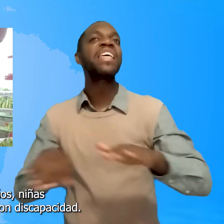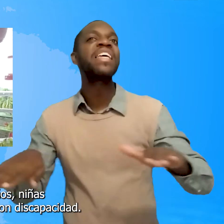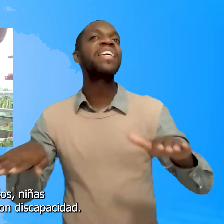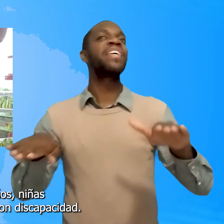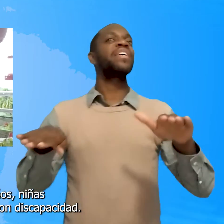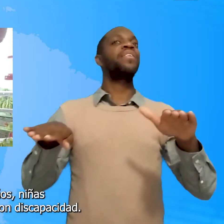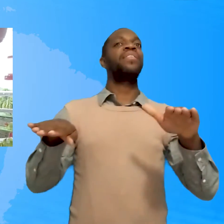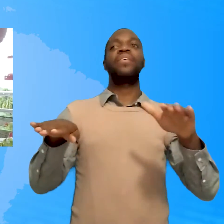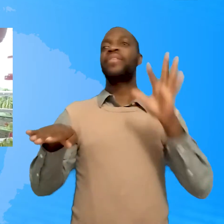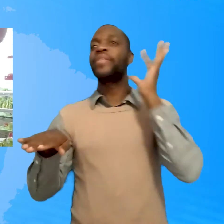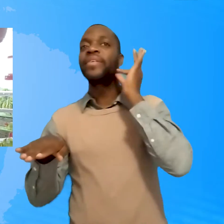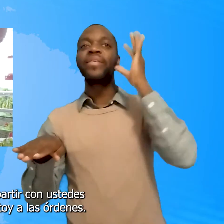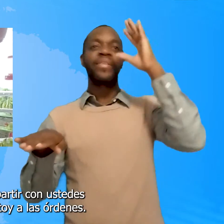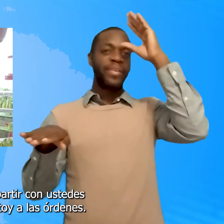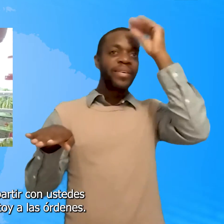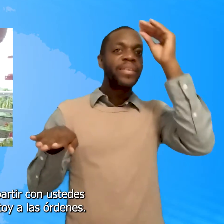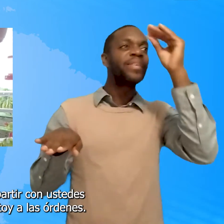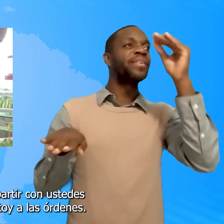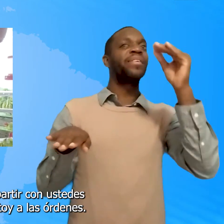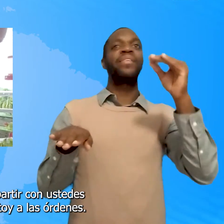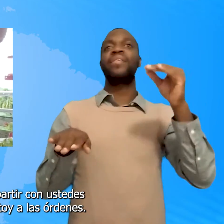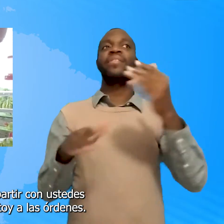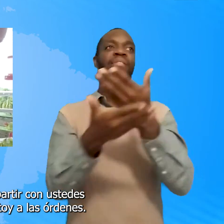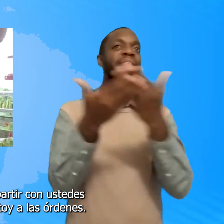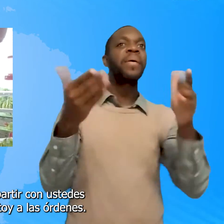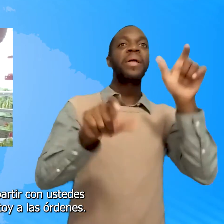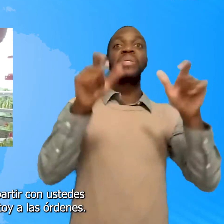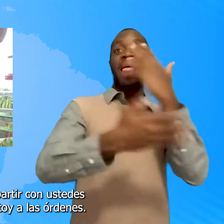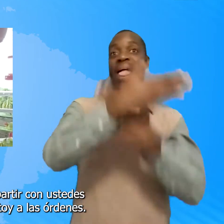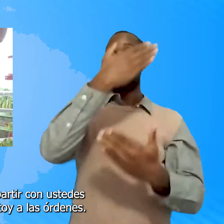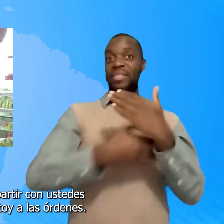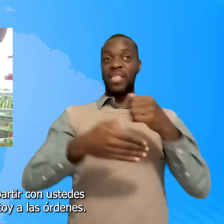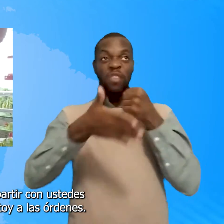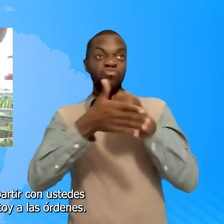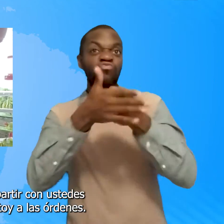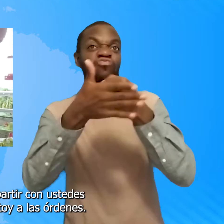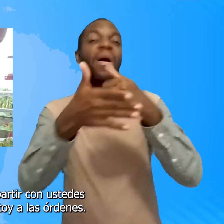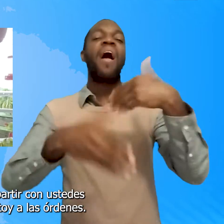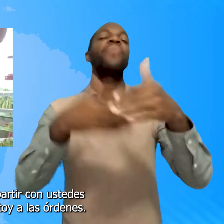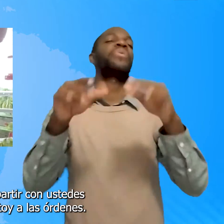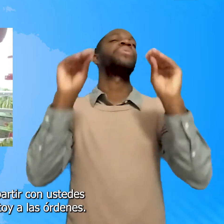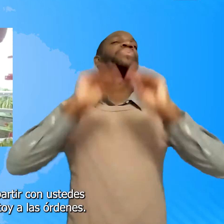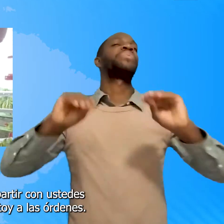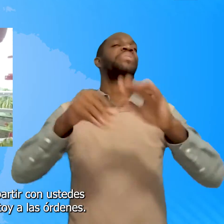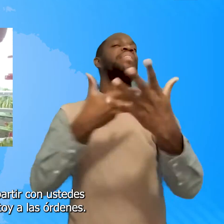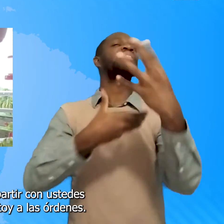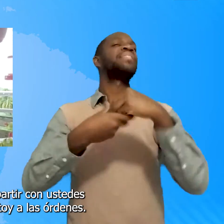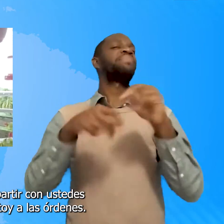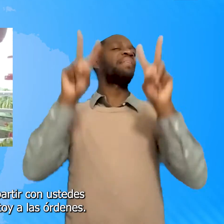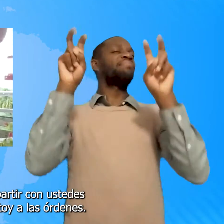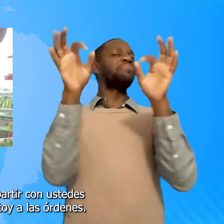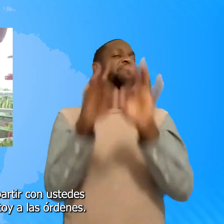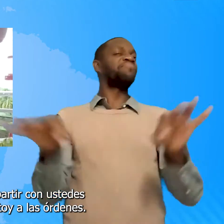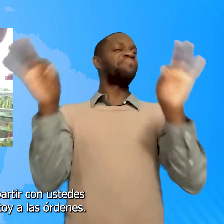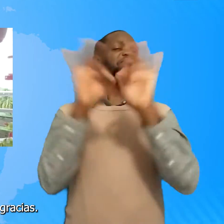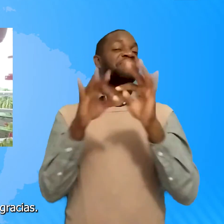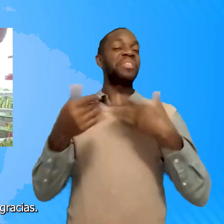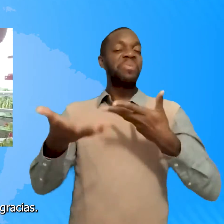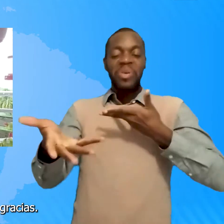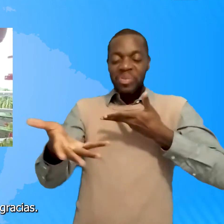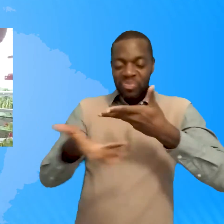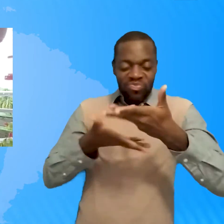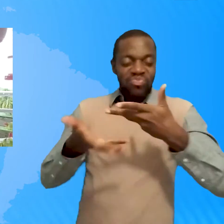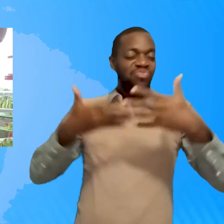con discapacidad. Es un gusto compartir con ustedes este diálogo y estoy a las órdenes.